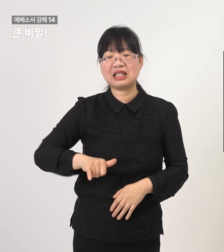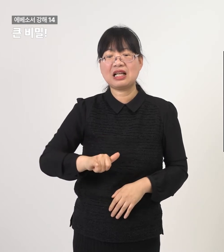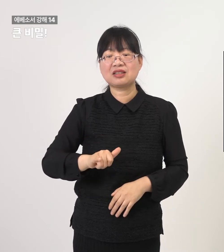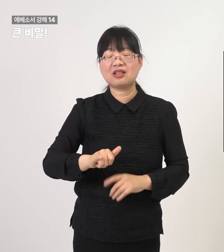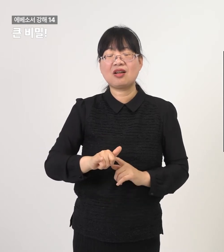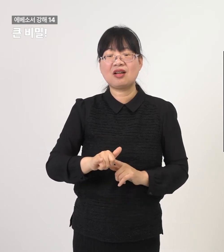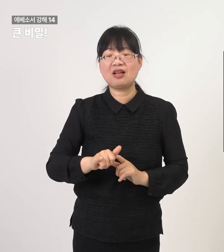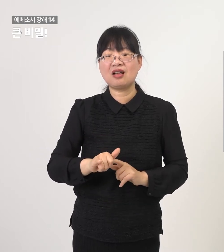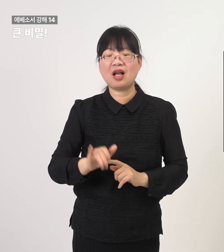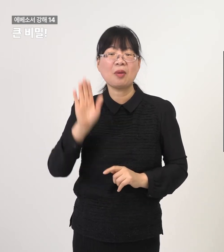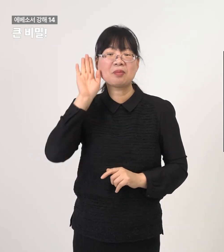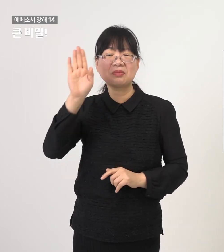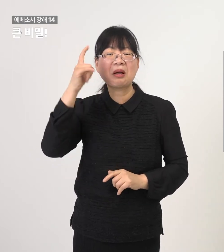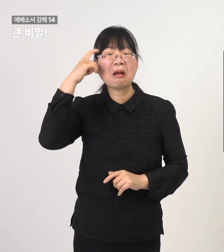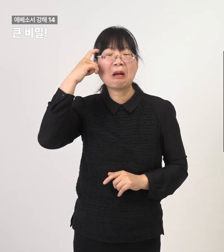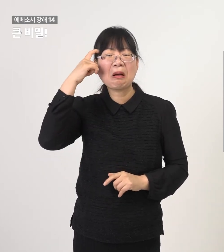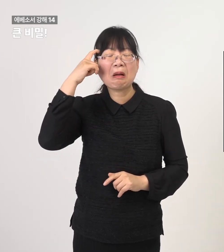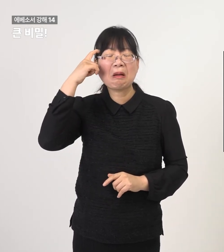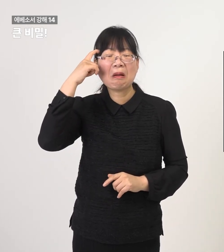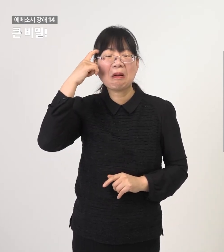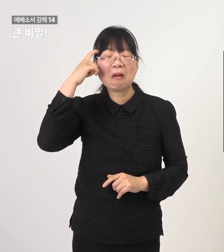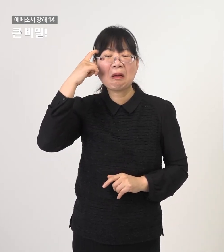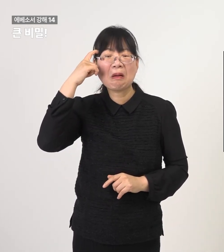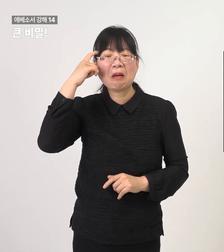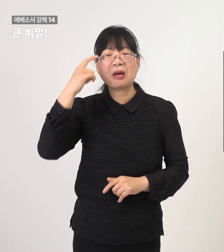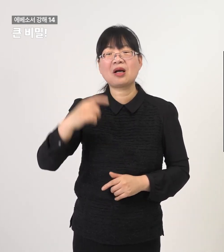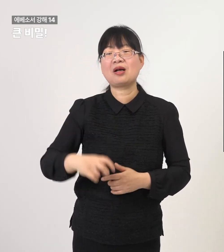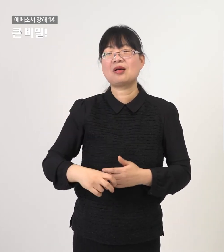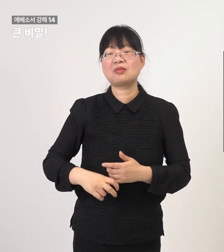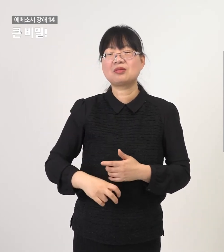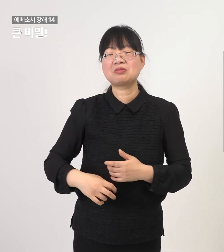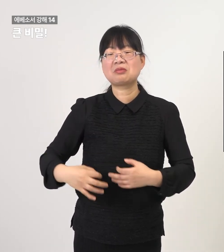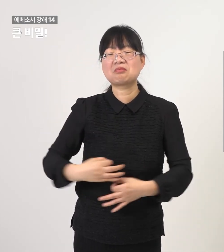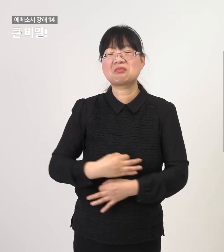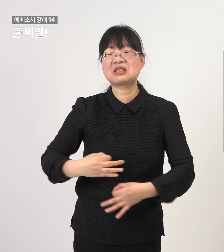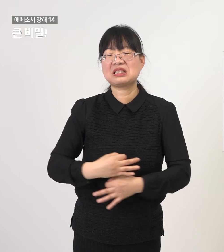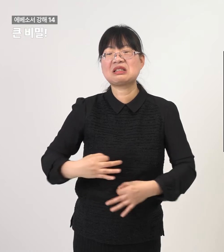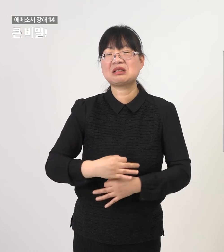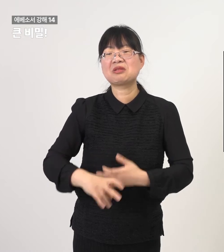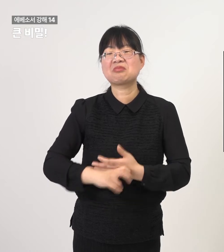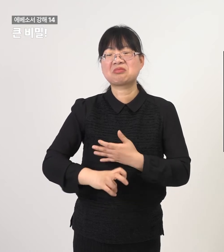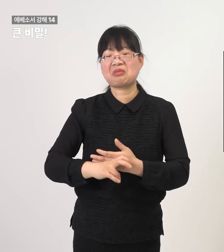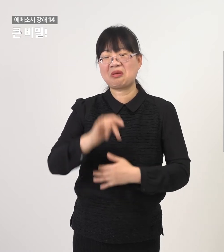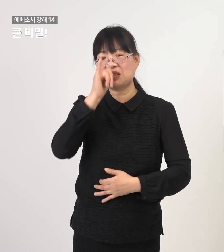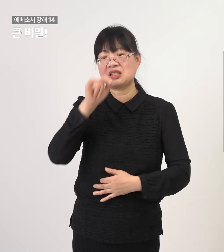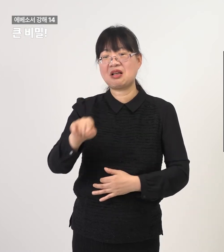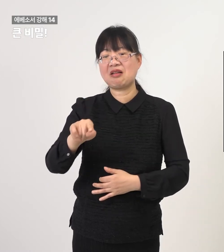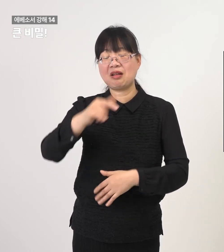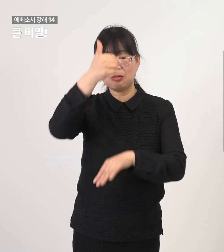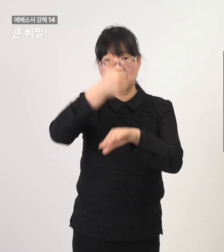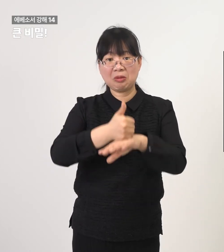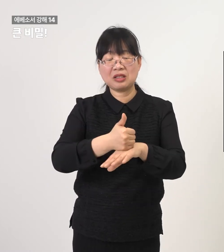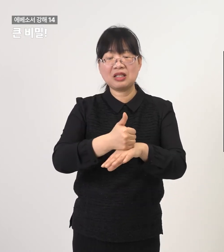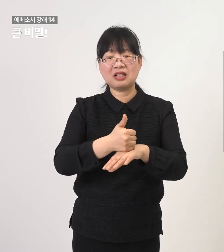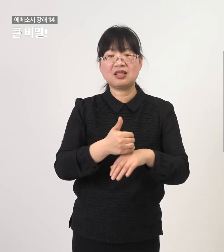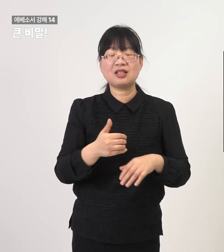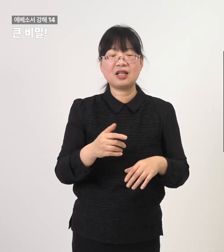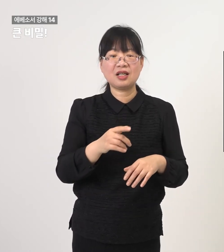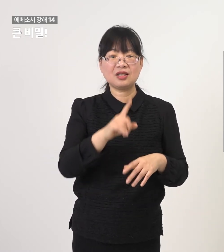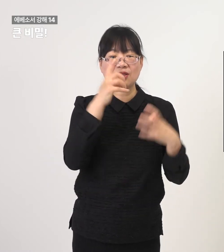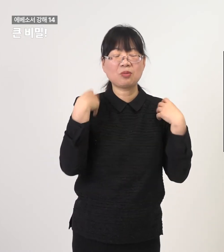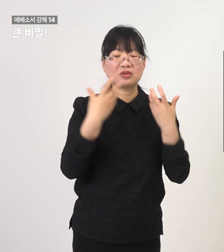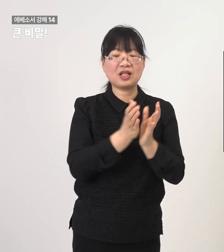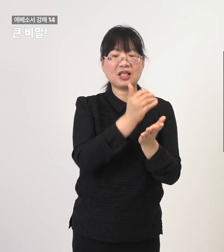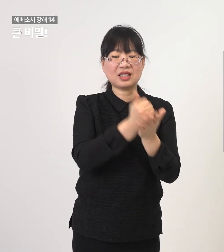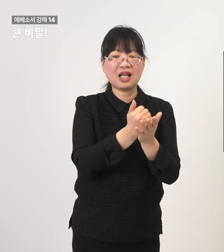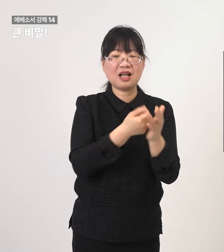자녀의 이제 미래를 생각한다고 저지른 짓이에요. 근데 결국 그게 나중에 장관 되고 난 지 얼마 안